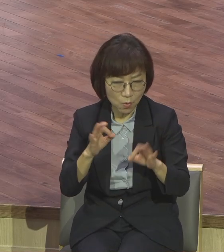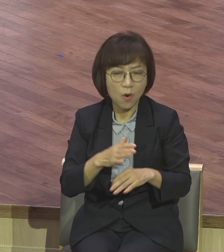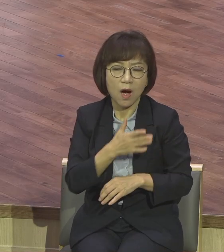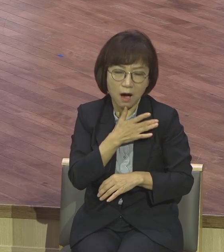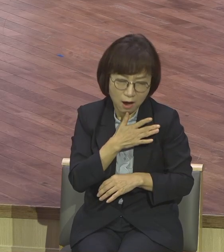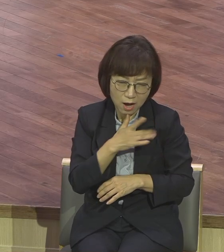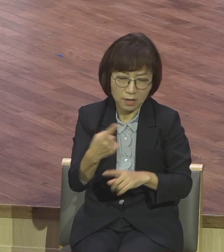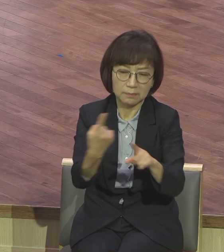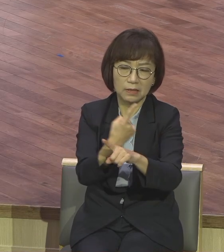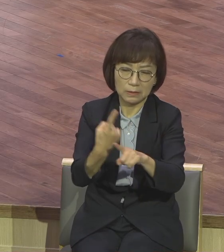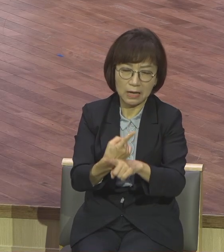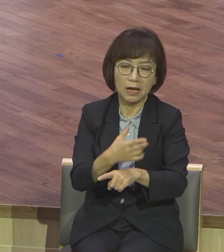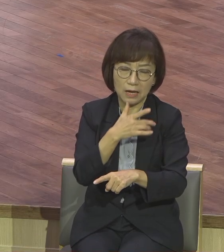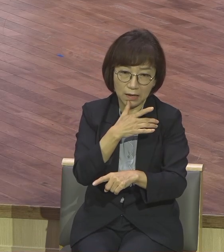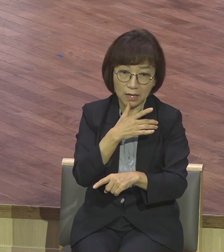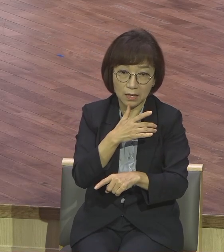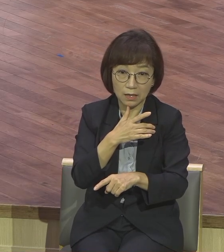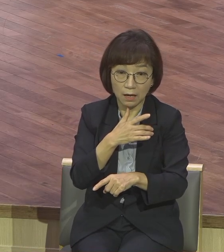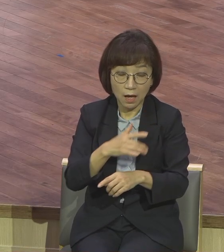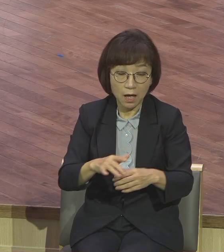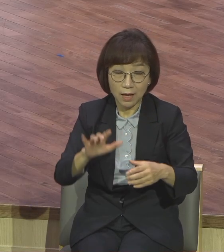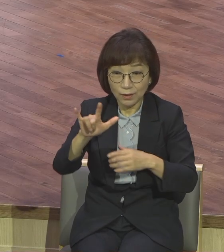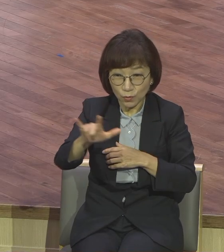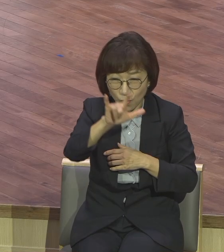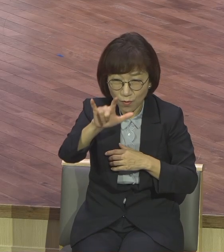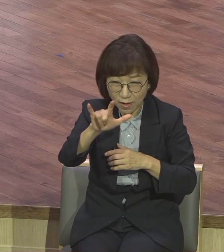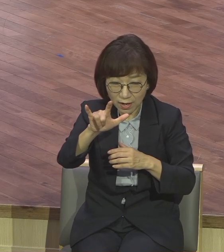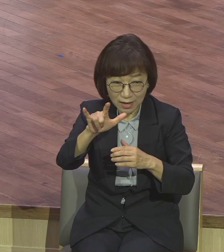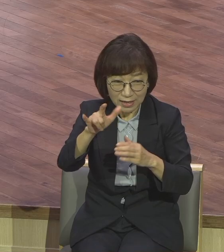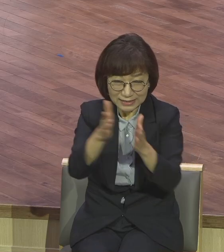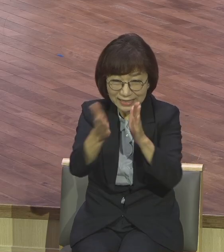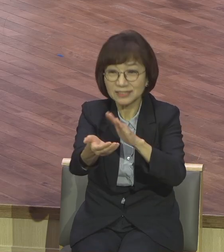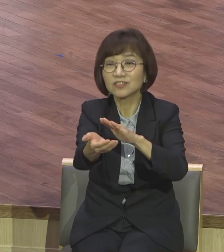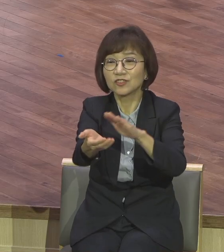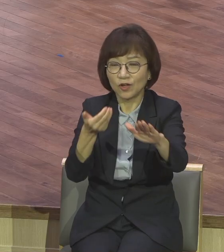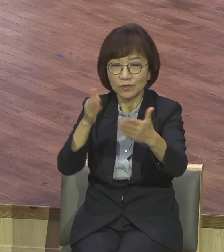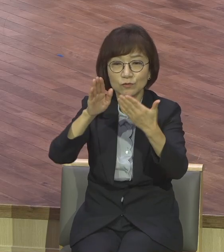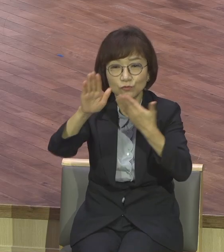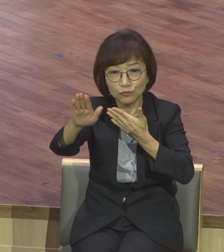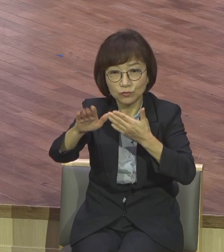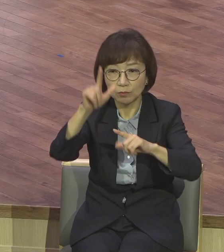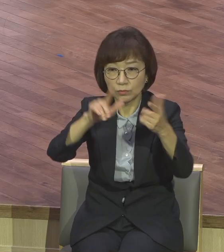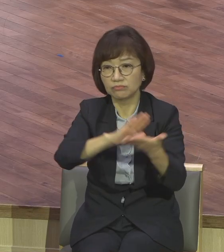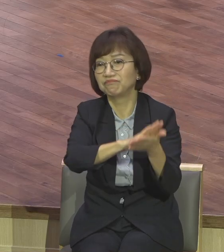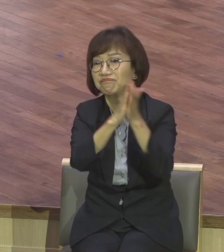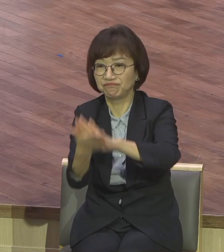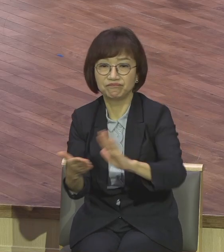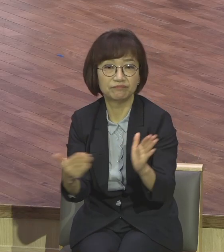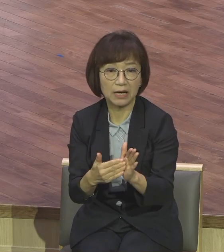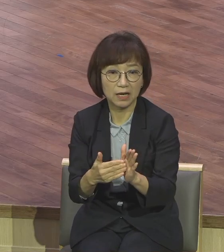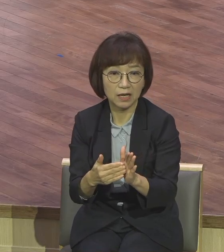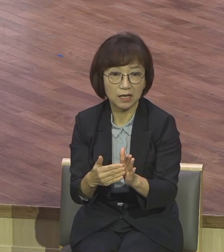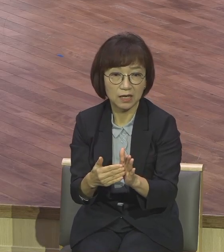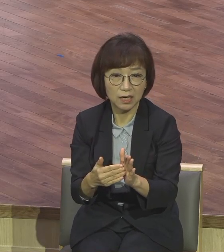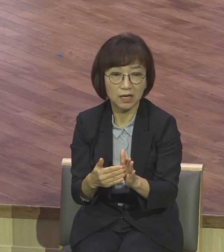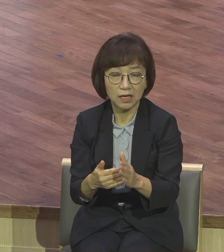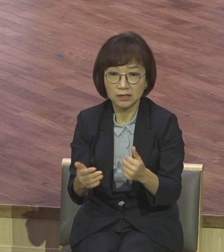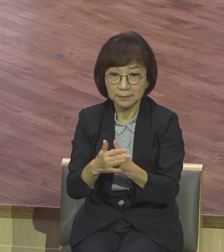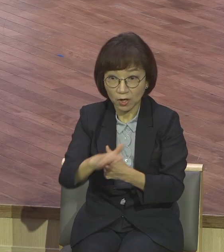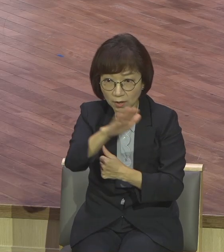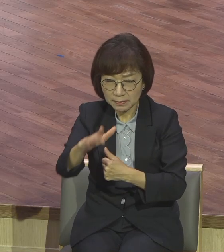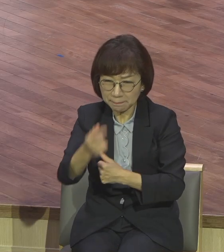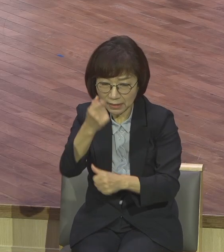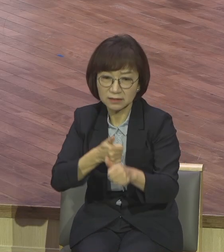돼요. 그러니까 코로나 이전과 코로나 이후, 이거를 이게 확 문화가 바뀝니다. 빨리